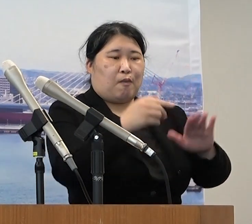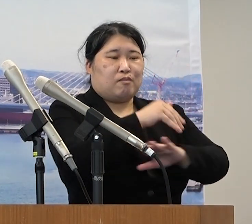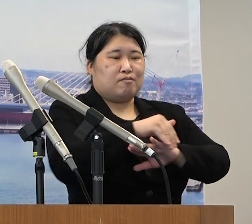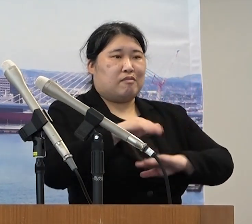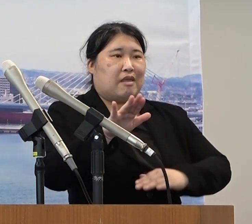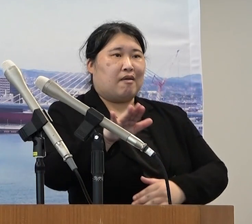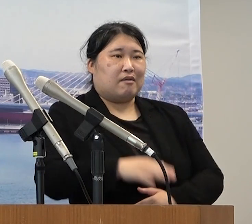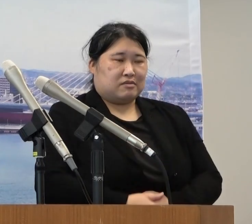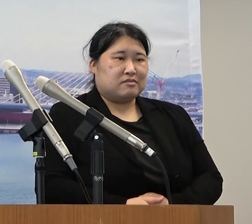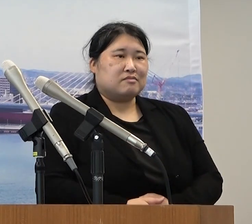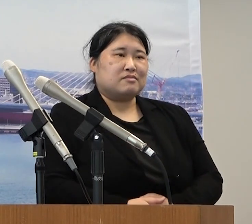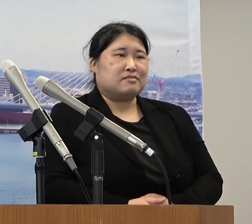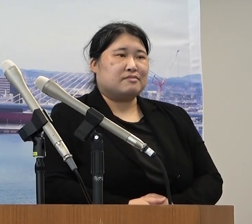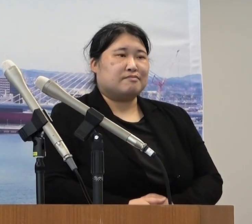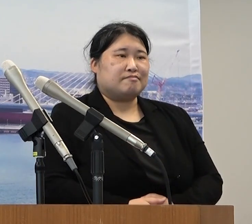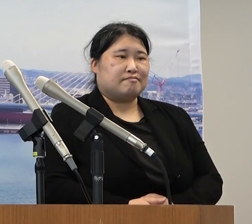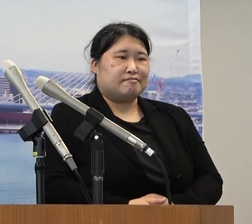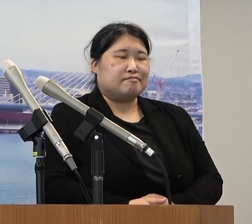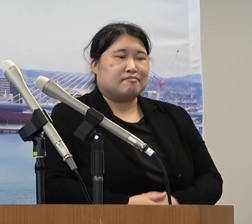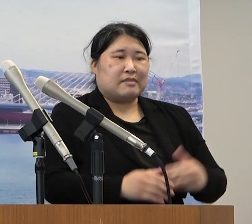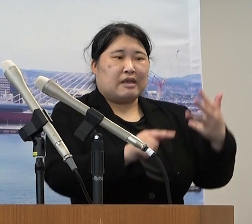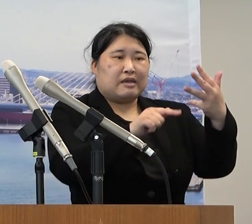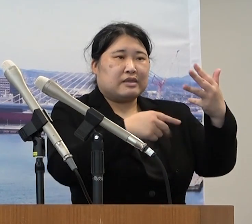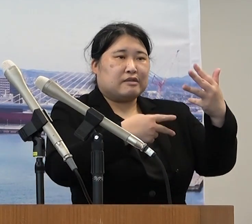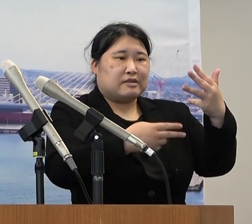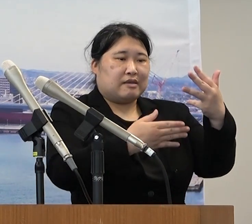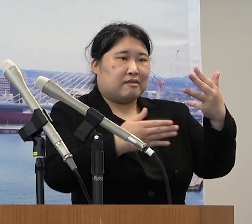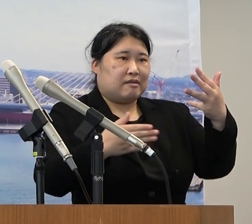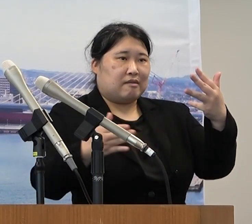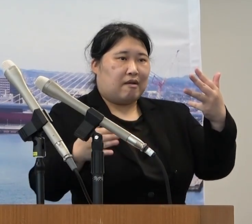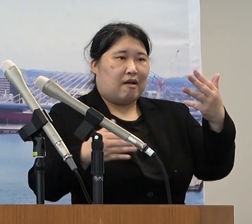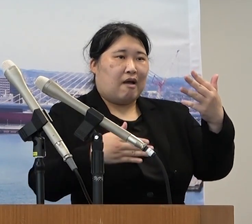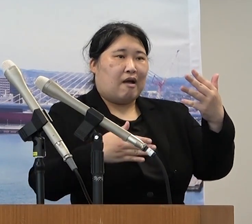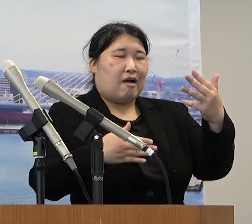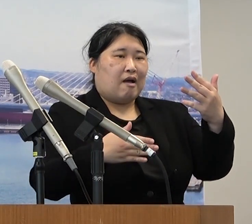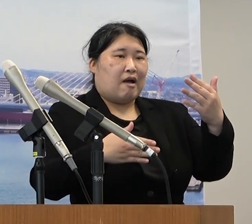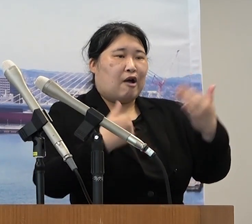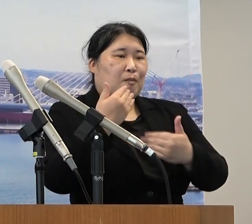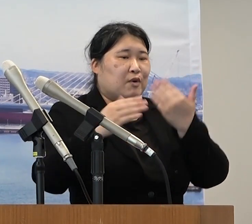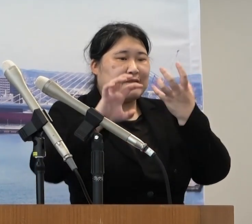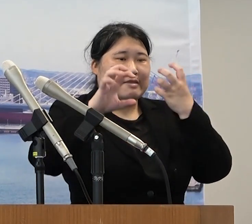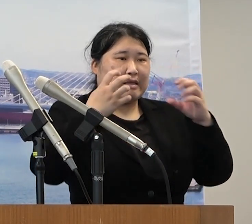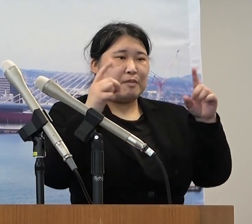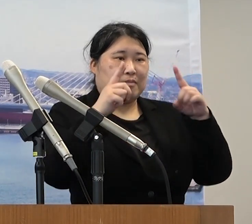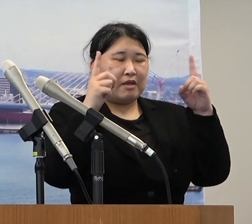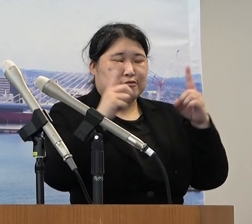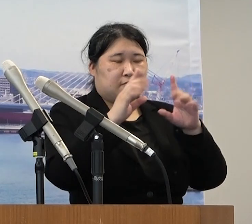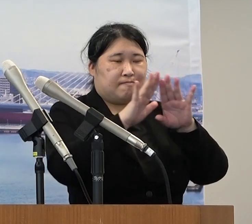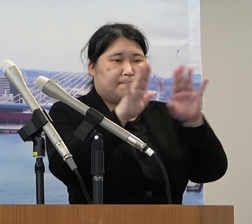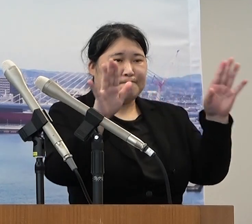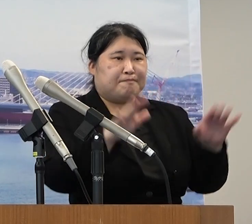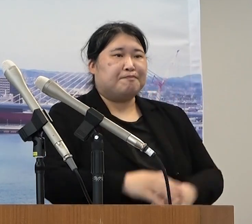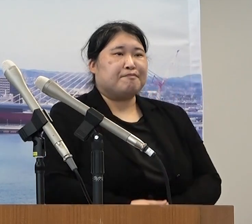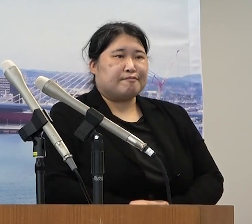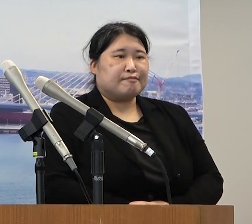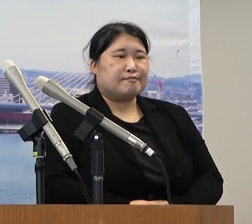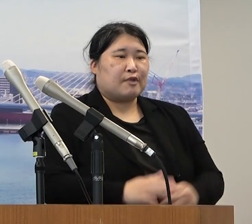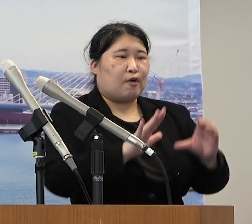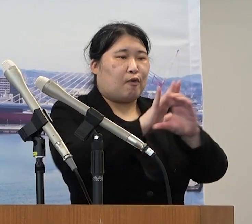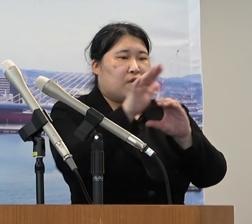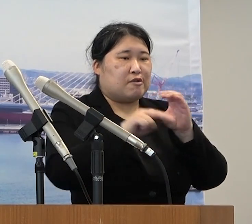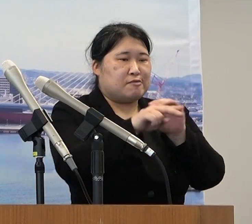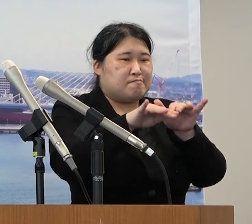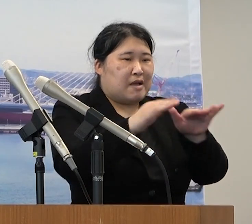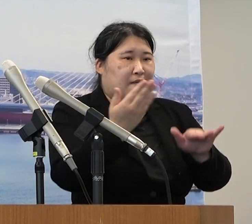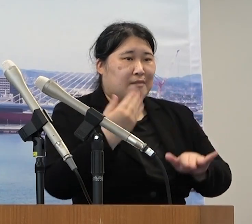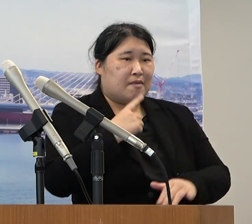。そして8月2日からは青森ねぶた祭りが始まります。コロナ禍前は